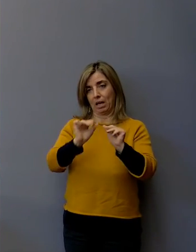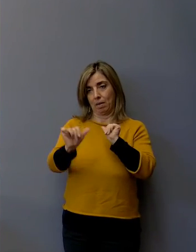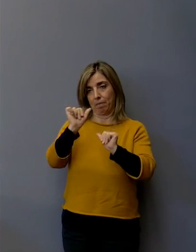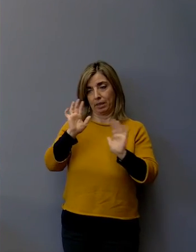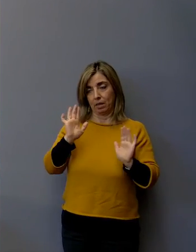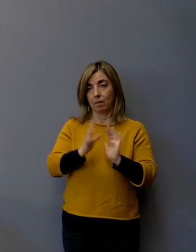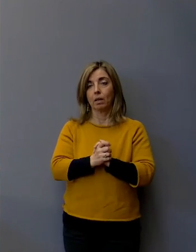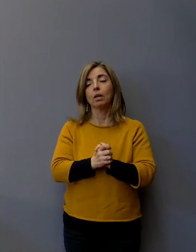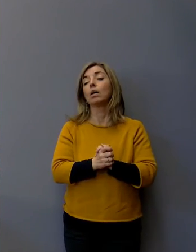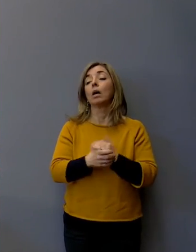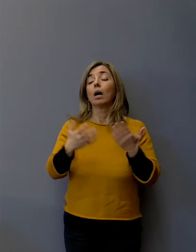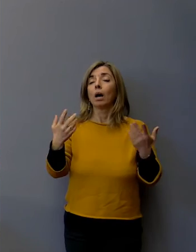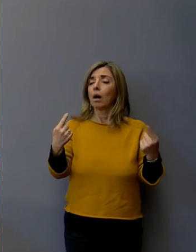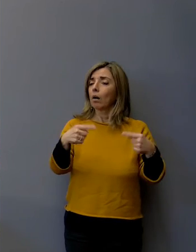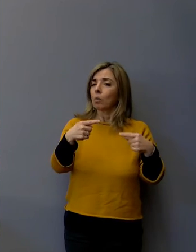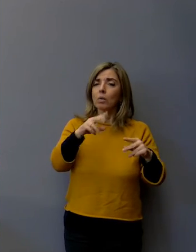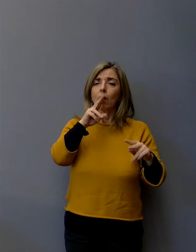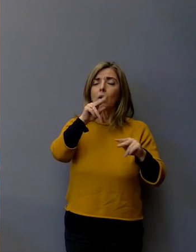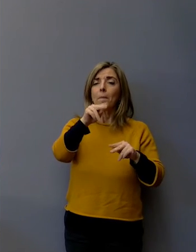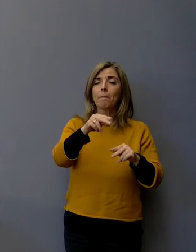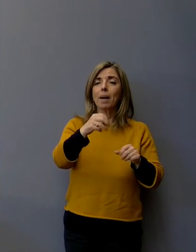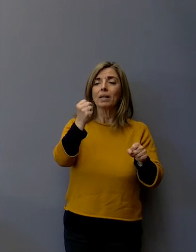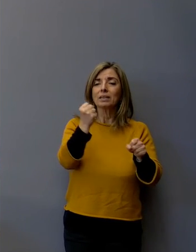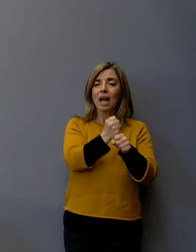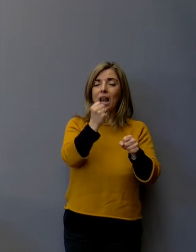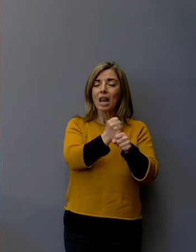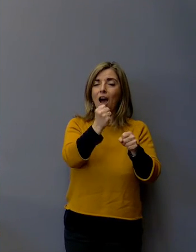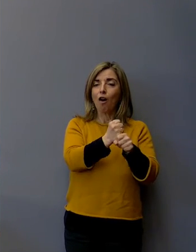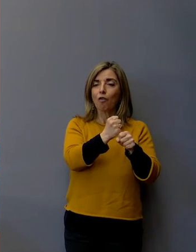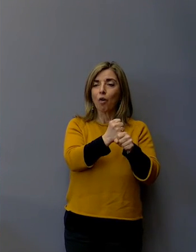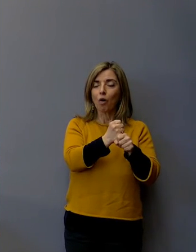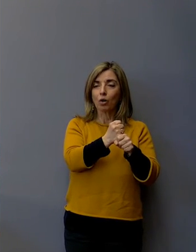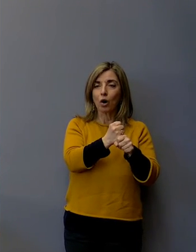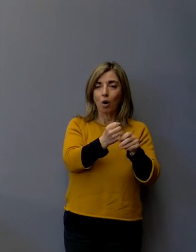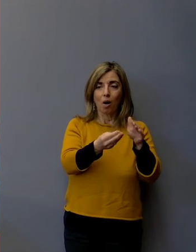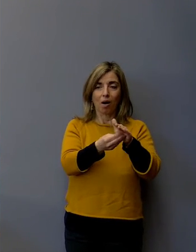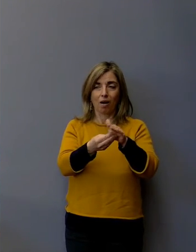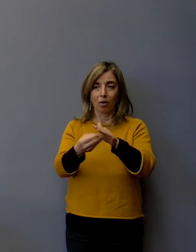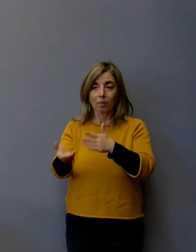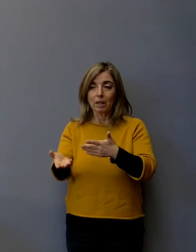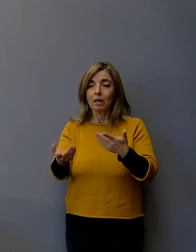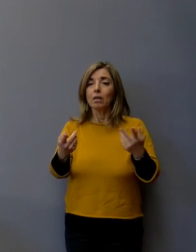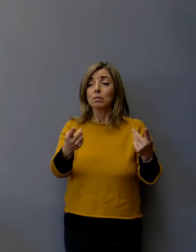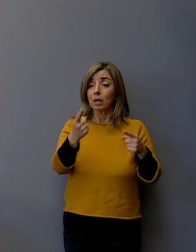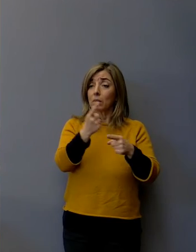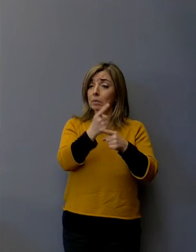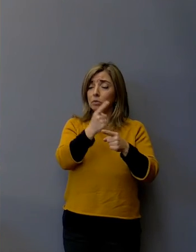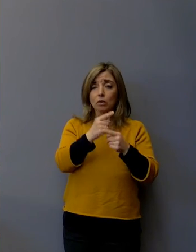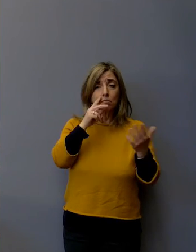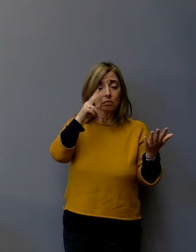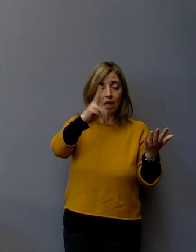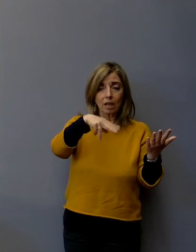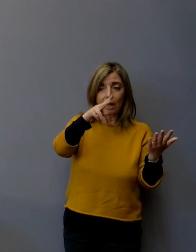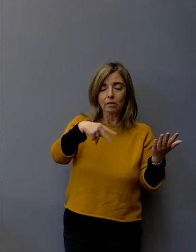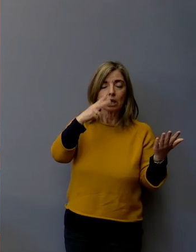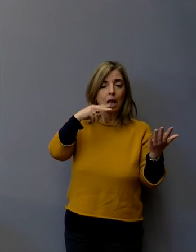come quando si parla dei posti di lavoro hanno già parlato parecchie volte i posti di lavoro bisogna andare a leggerli di andare alle leggere le statistiche